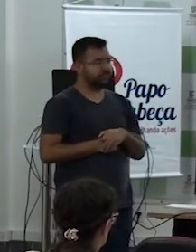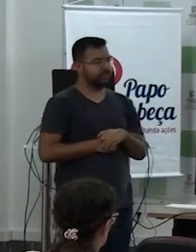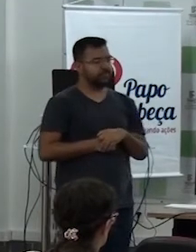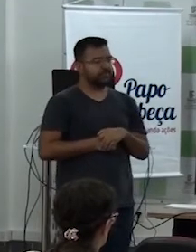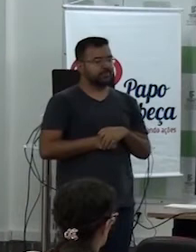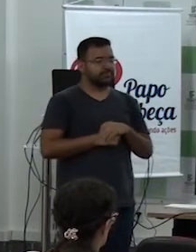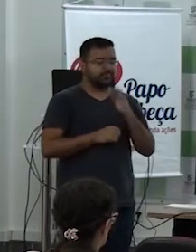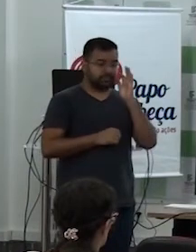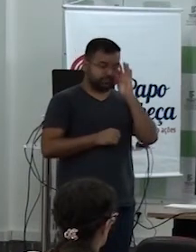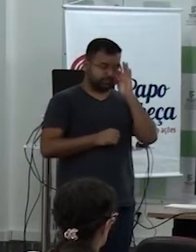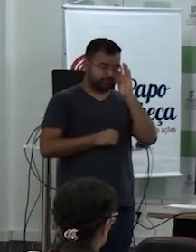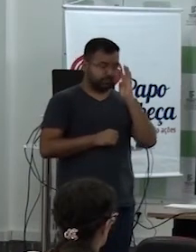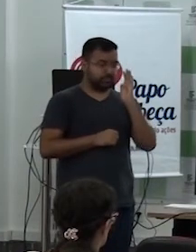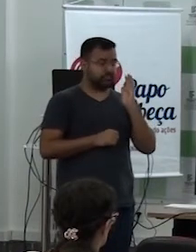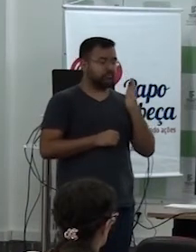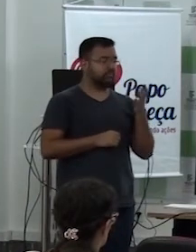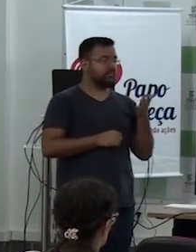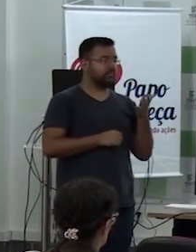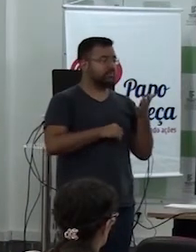571.